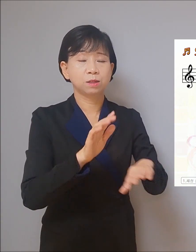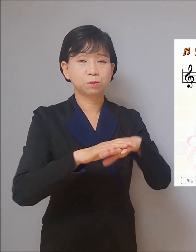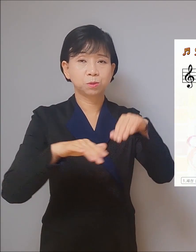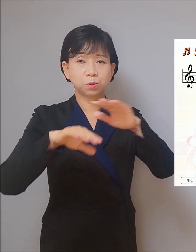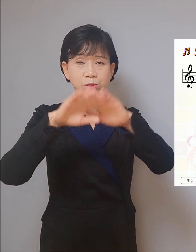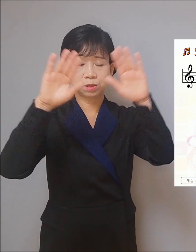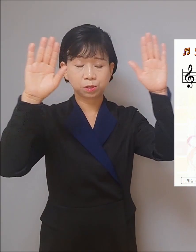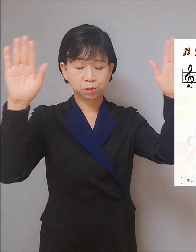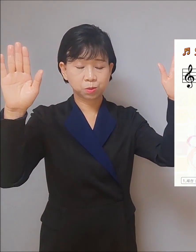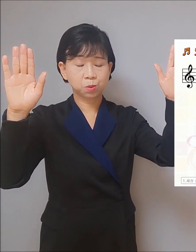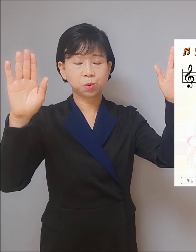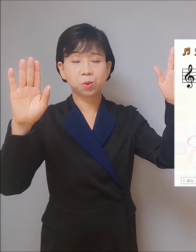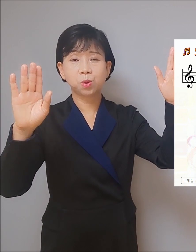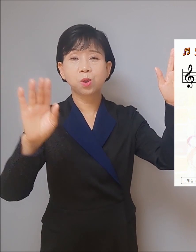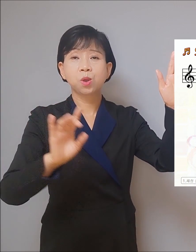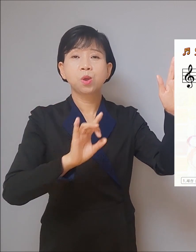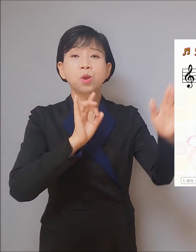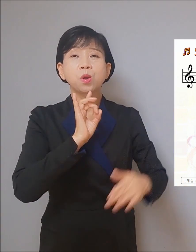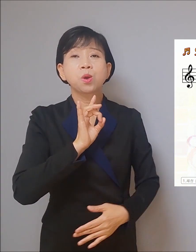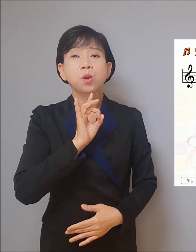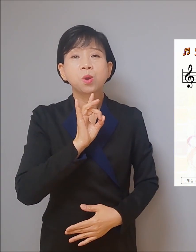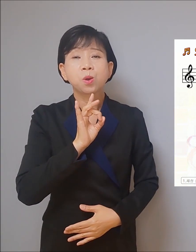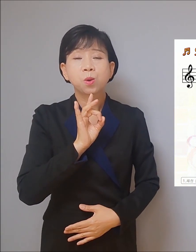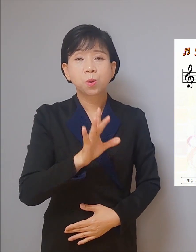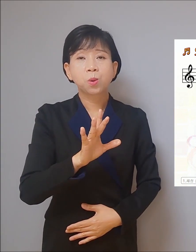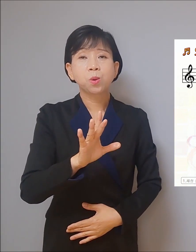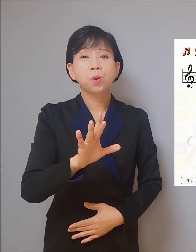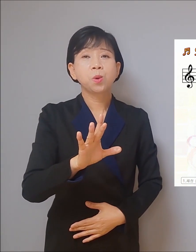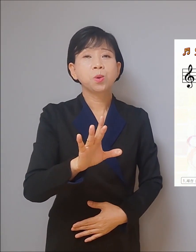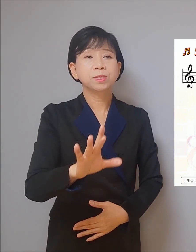흔들고 오직 의인은